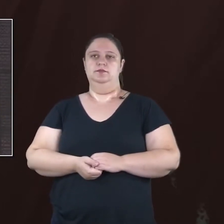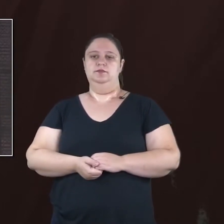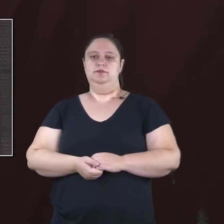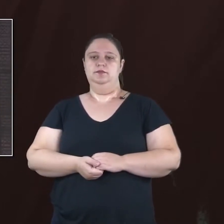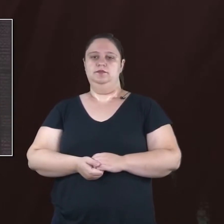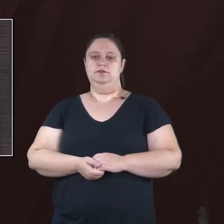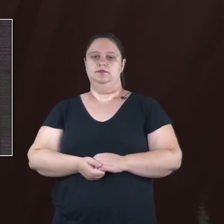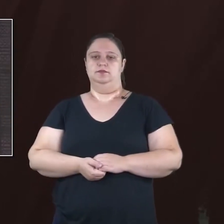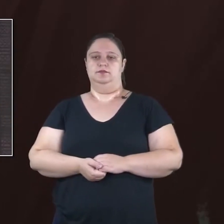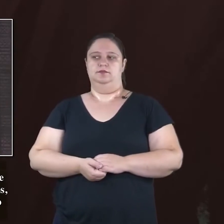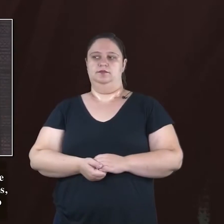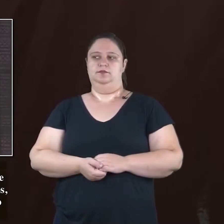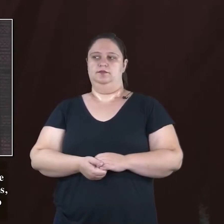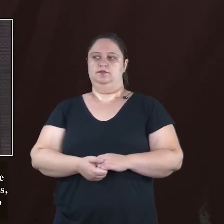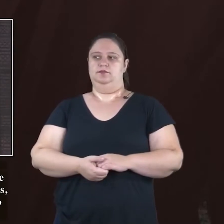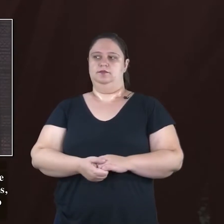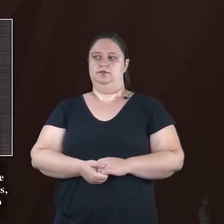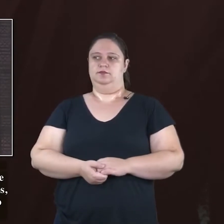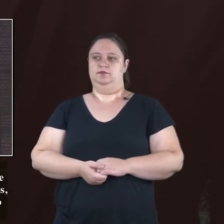Cometi